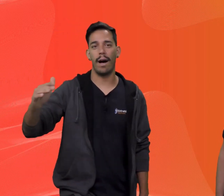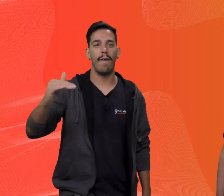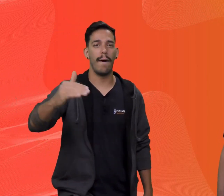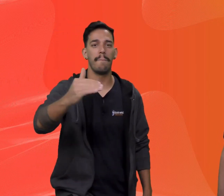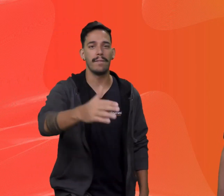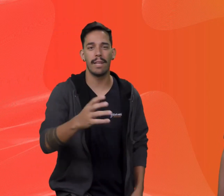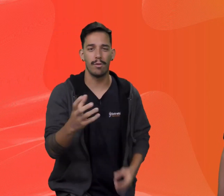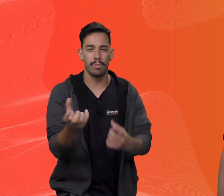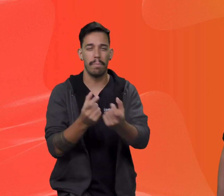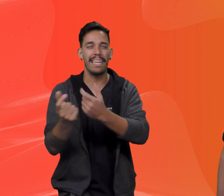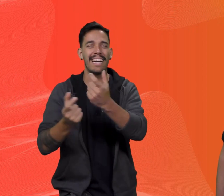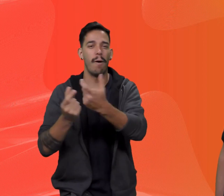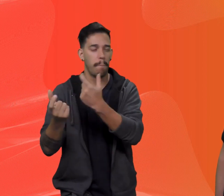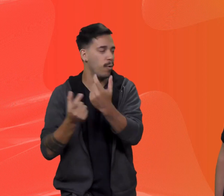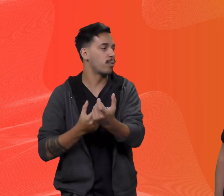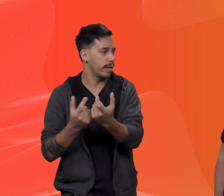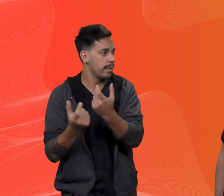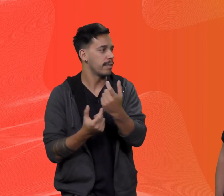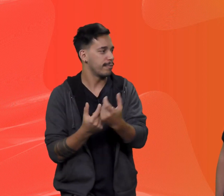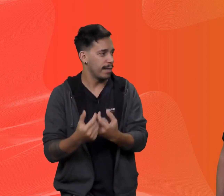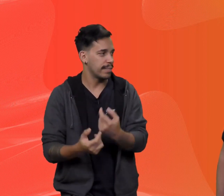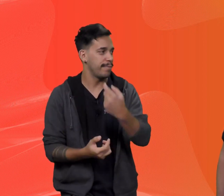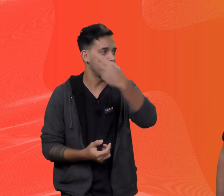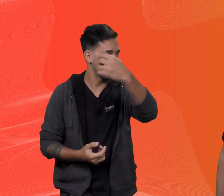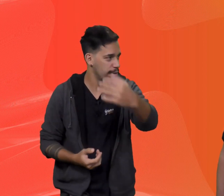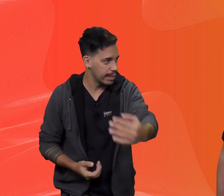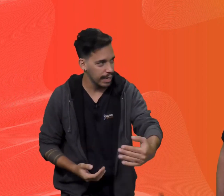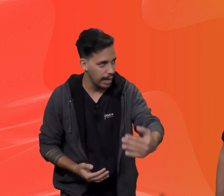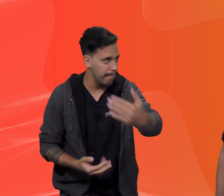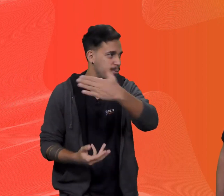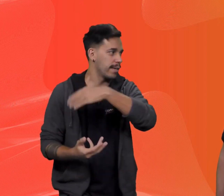seria atual, a pesos atômicos. Brincar um pouco, né? Com